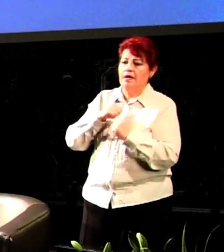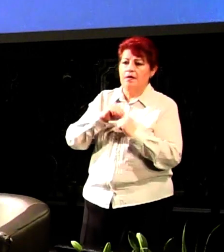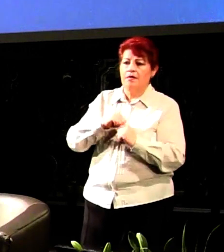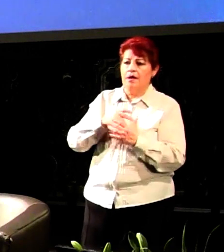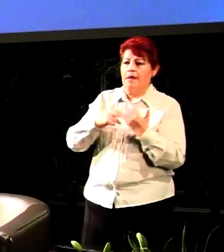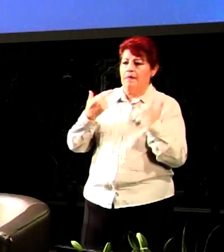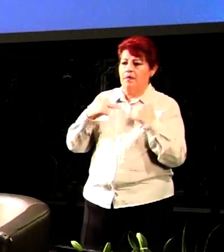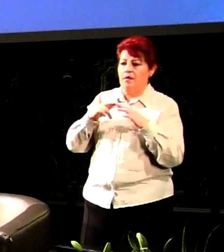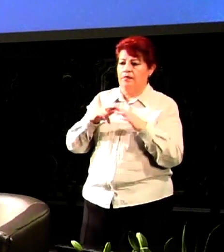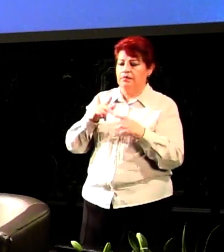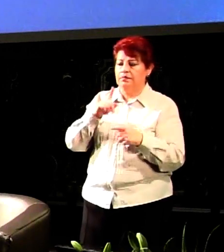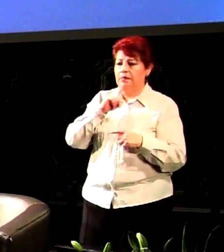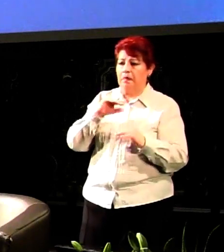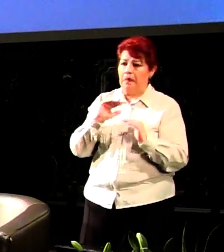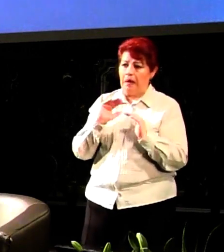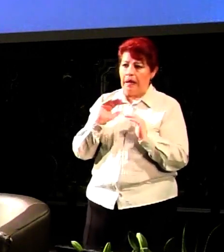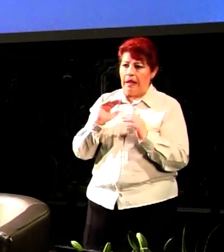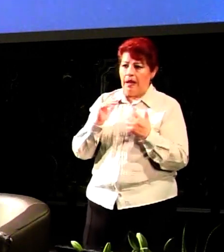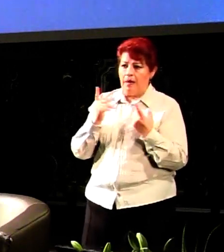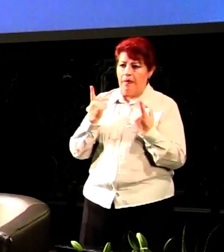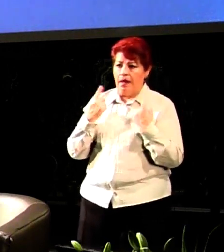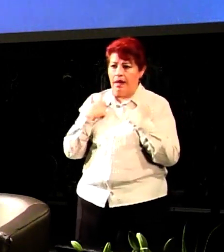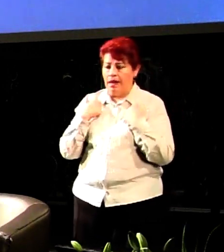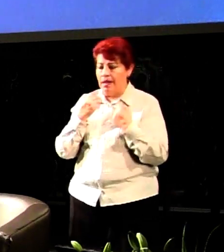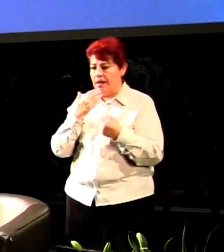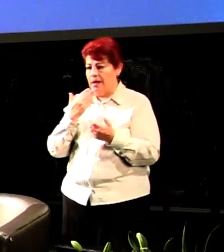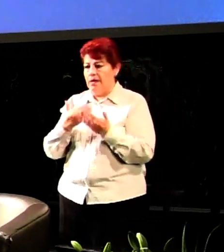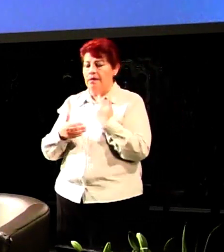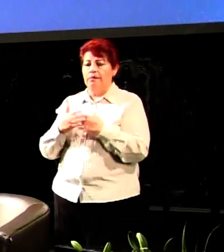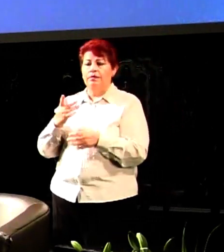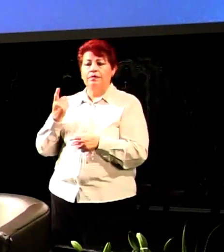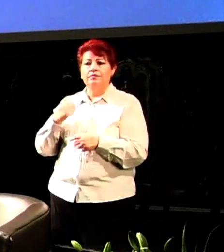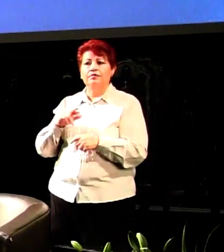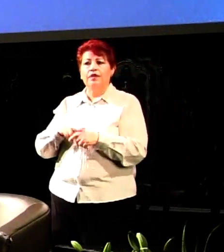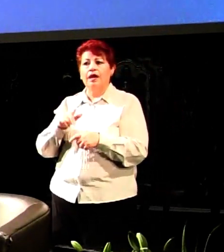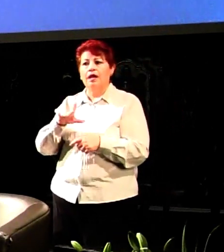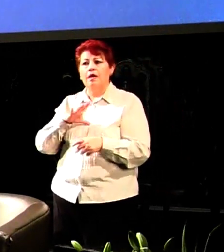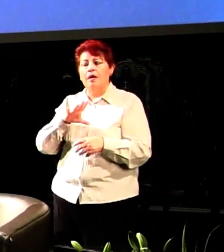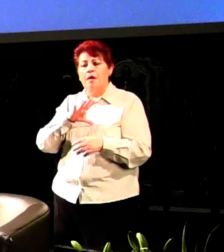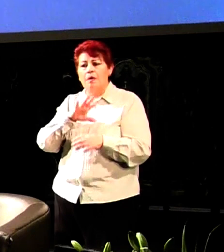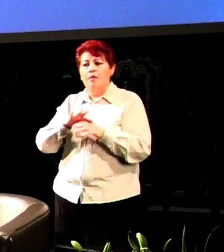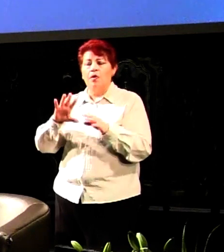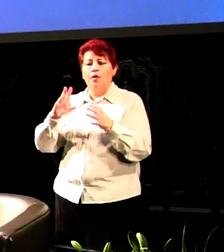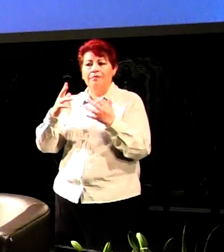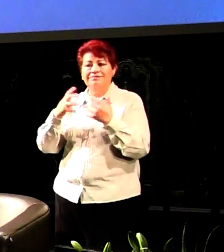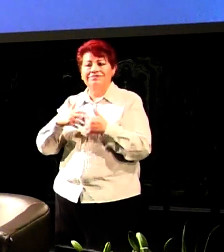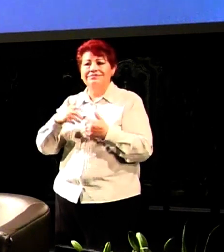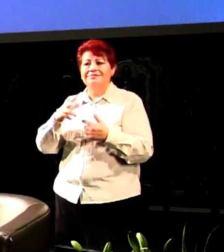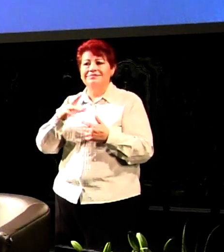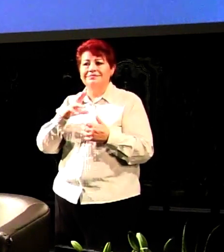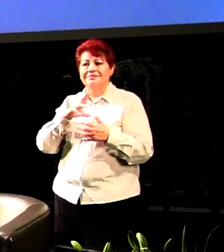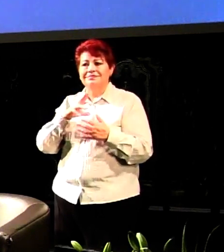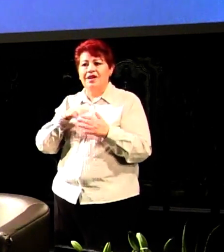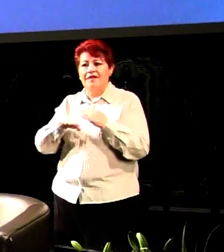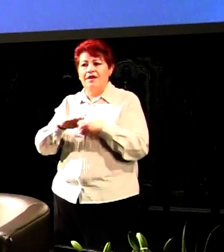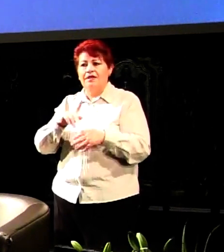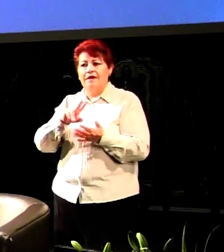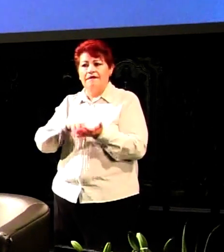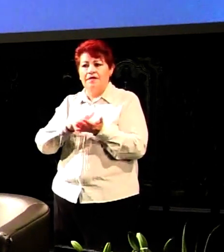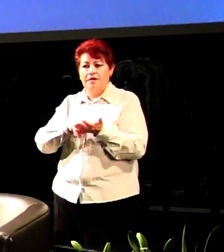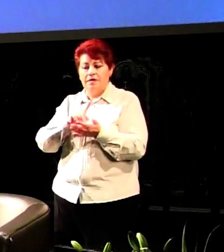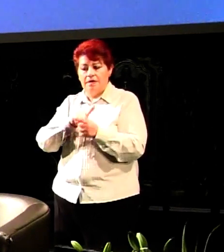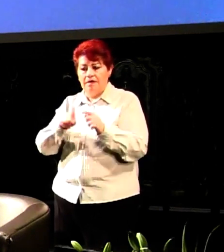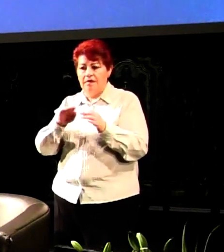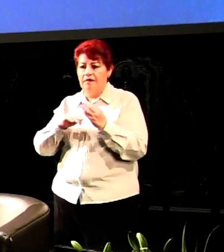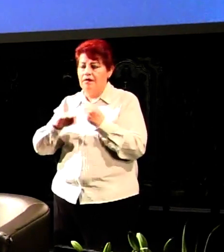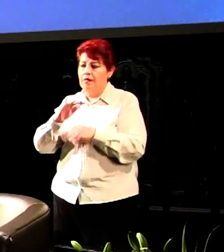de maestros básica, como lo dijo el subdirector, y de poder manejar esta estructura con una base de valores y de manejo